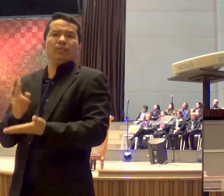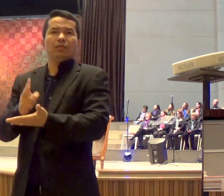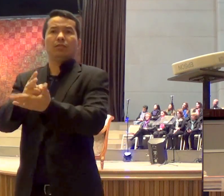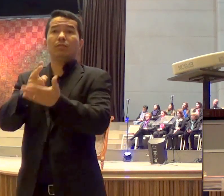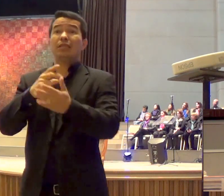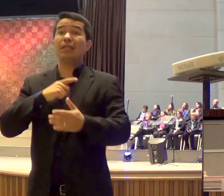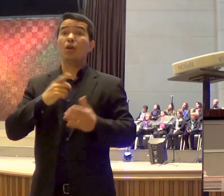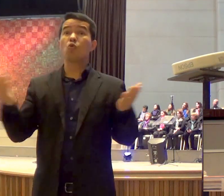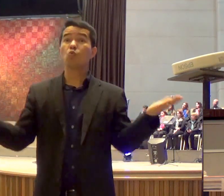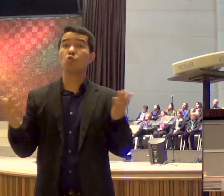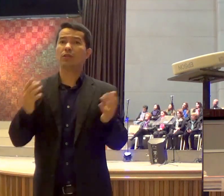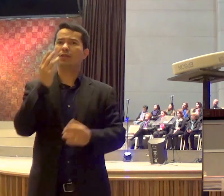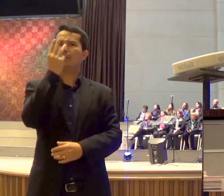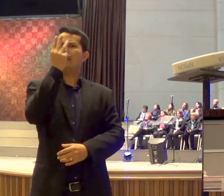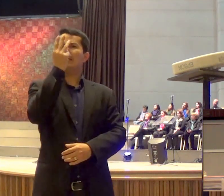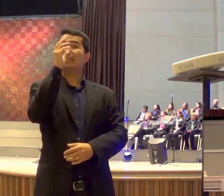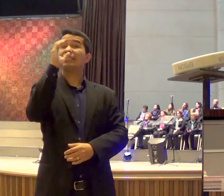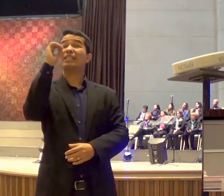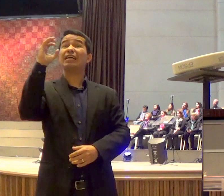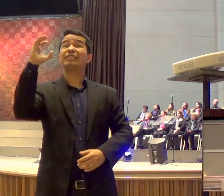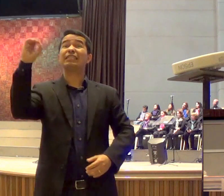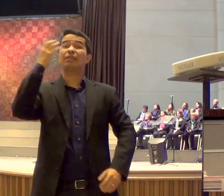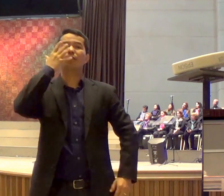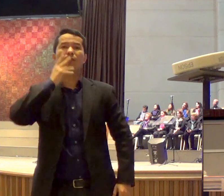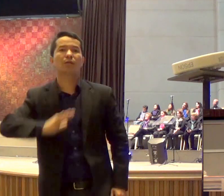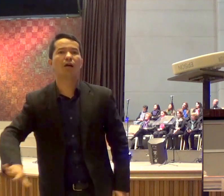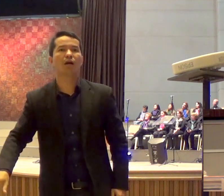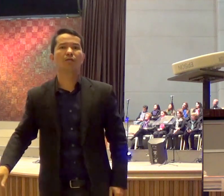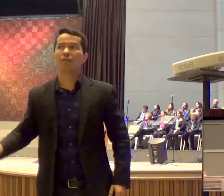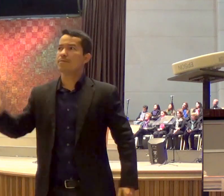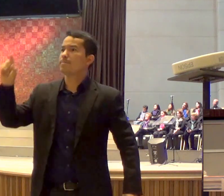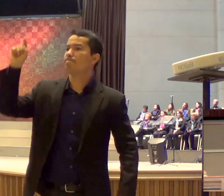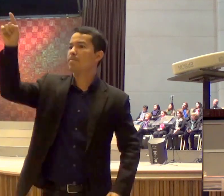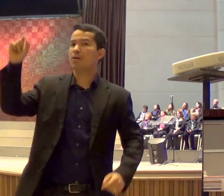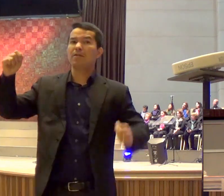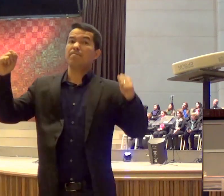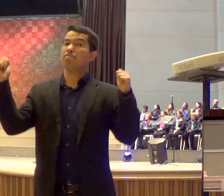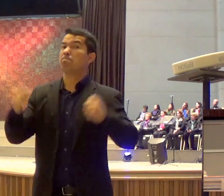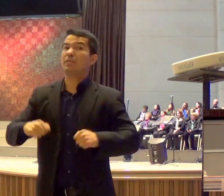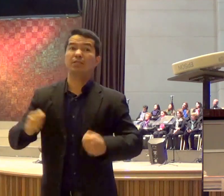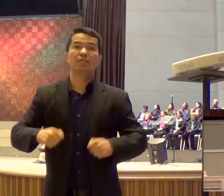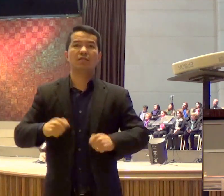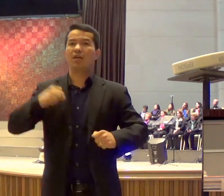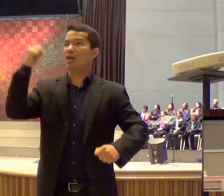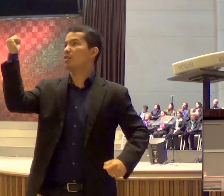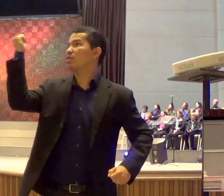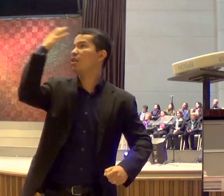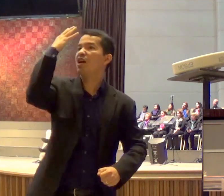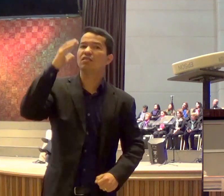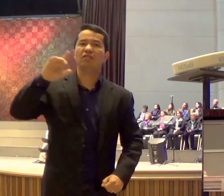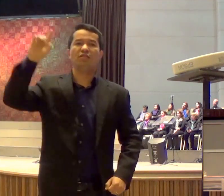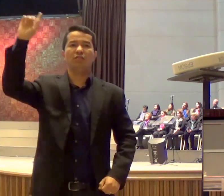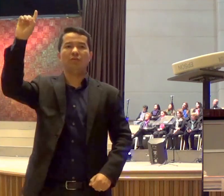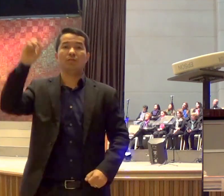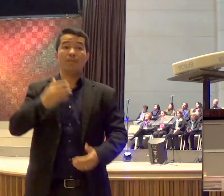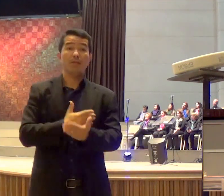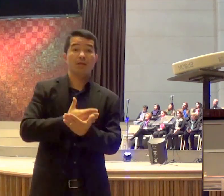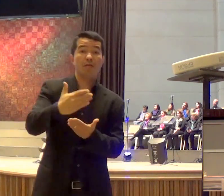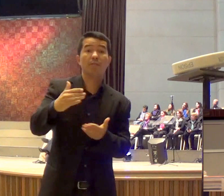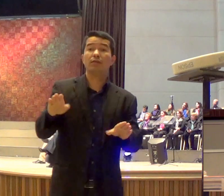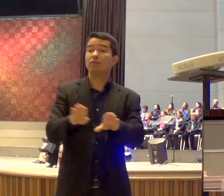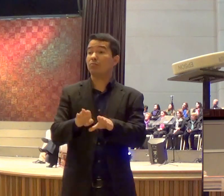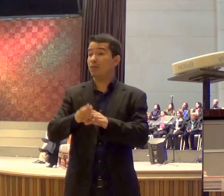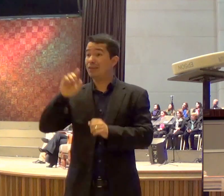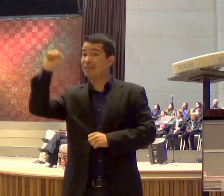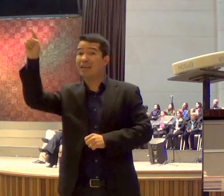crianças que precisam necessitam da Graça do Senhor nós estamos também com trabalho novo da junta de